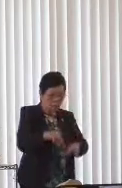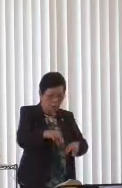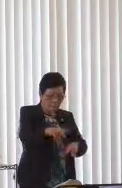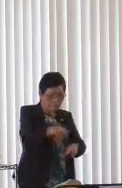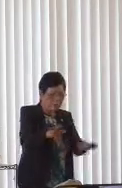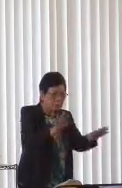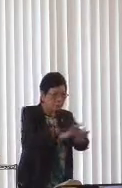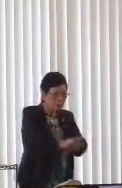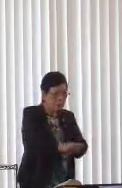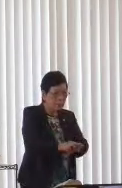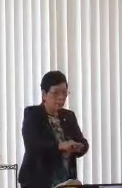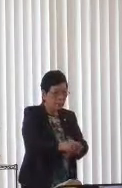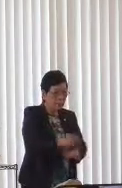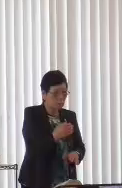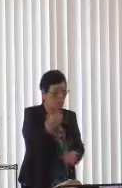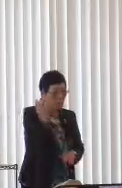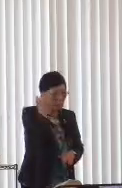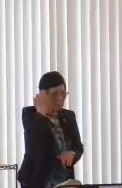を持ってるわけですけれども、